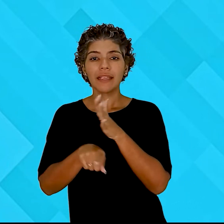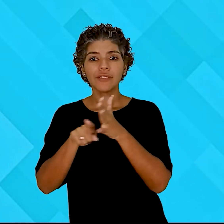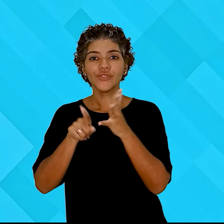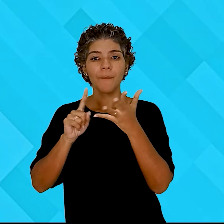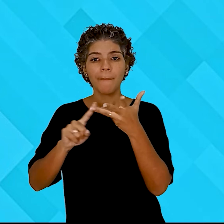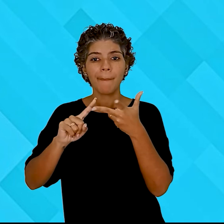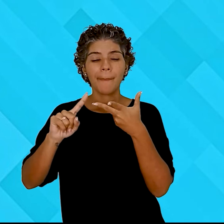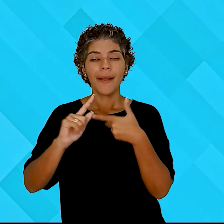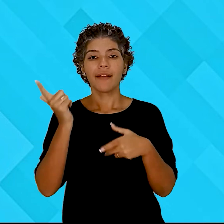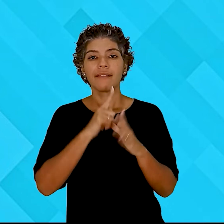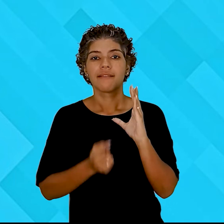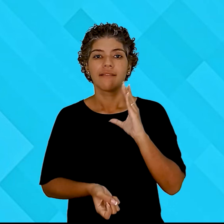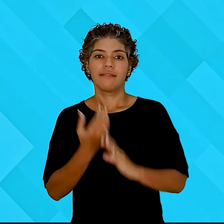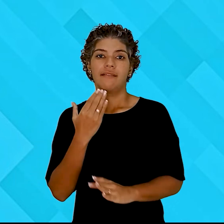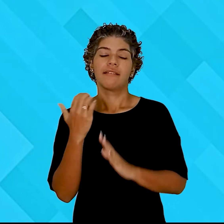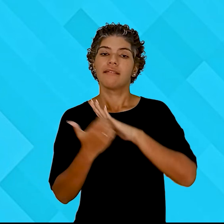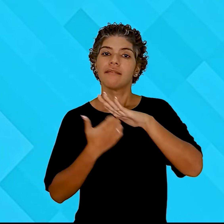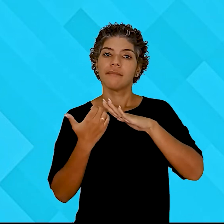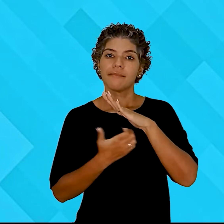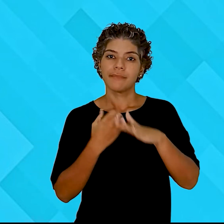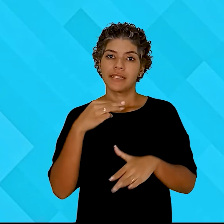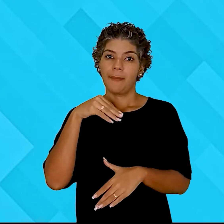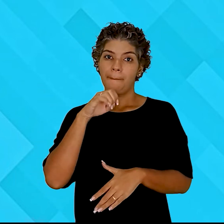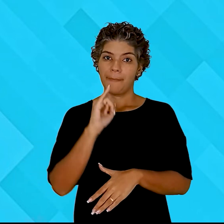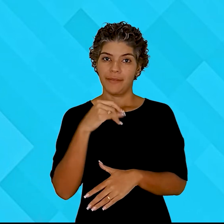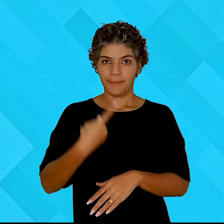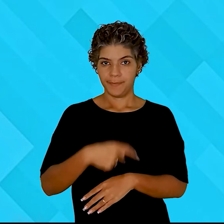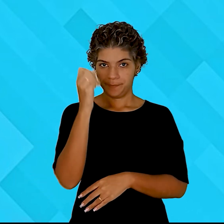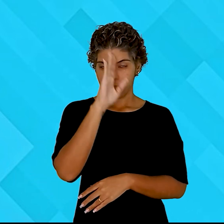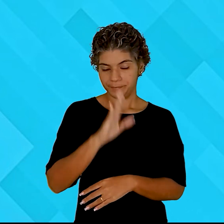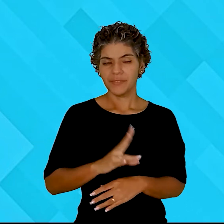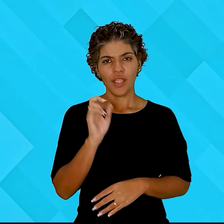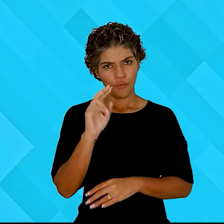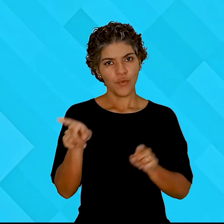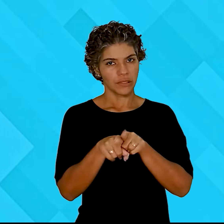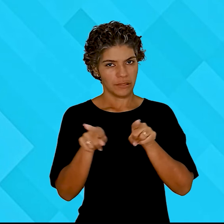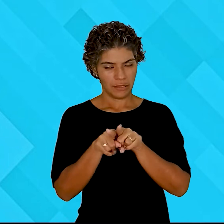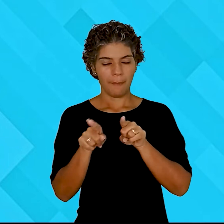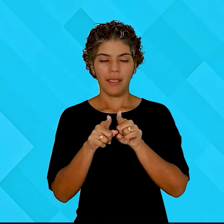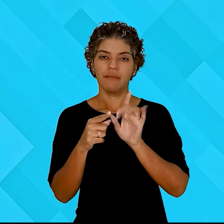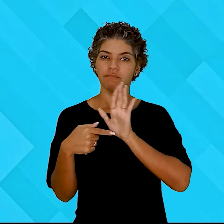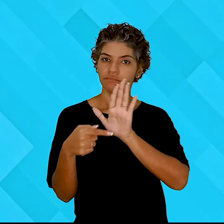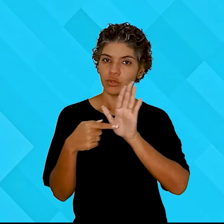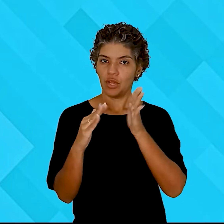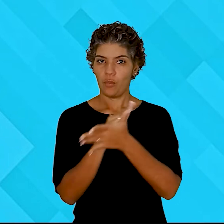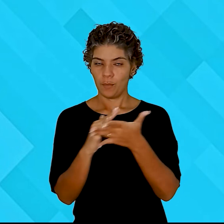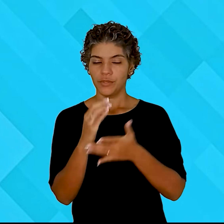se torna uma empresa individual no Brasil hoje? Vou listar algumas objetivas e depois umas